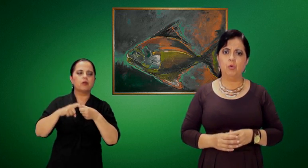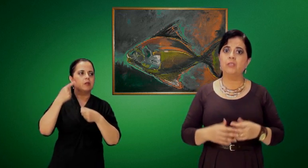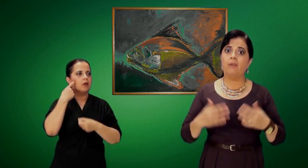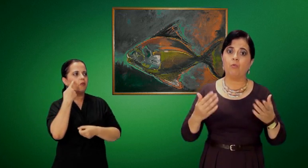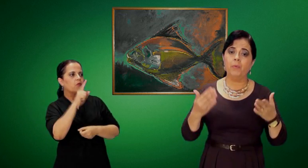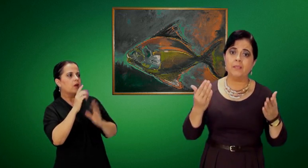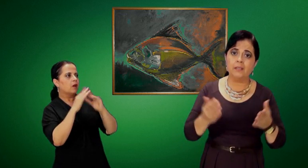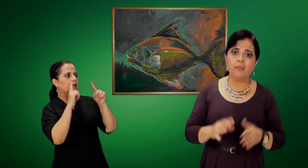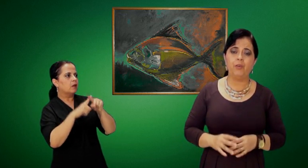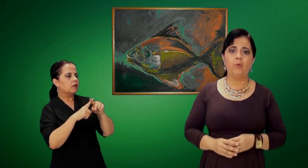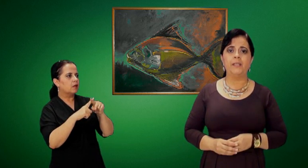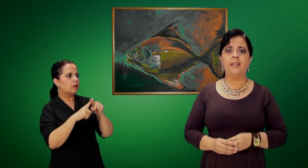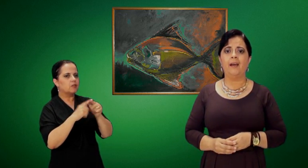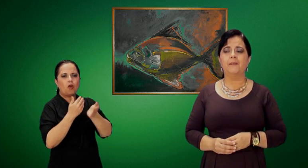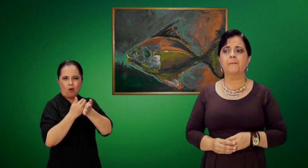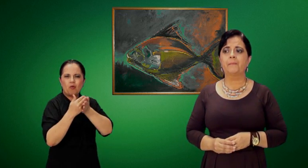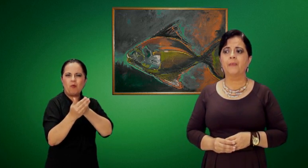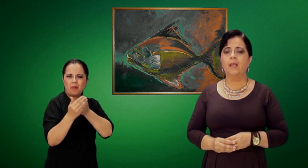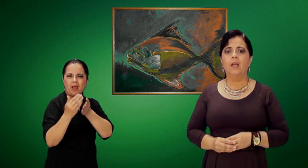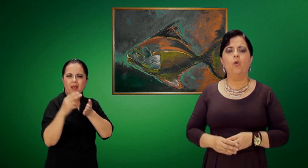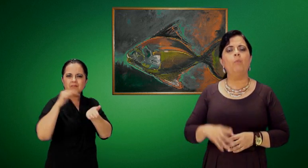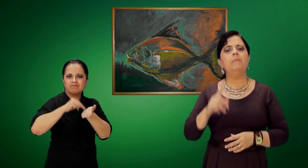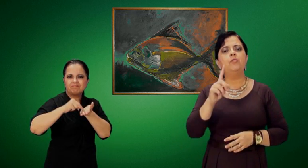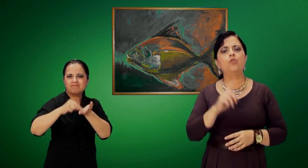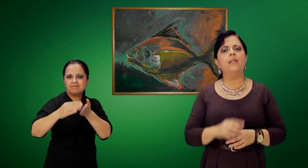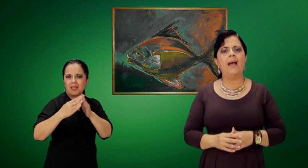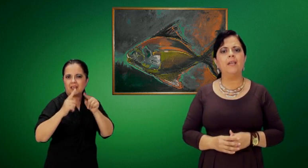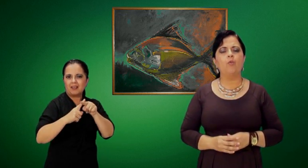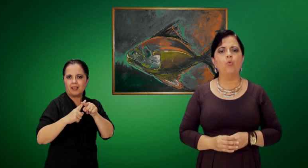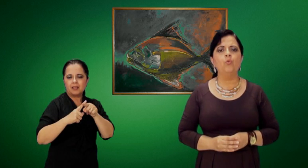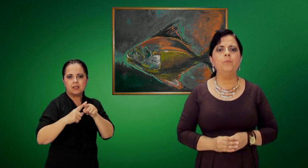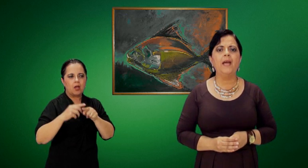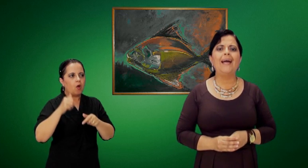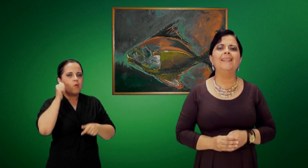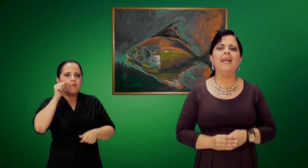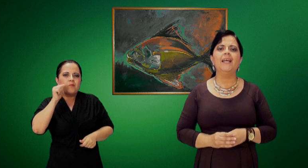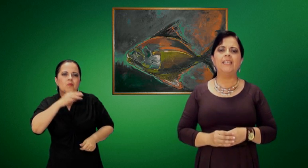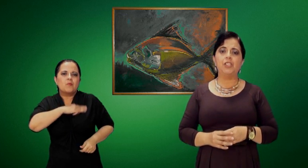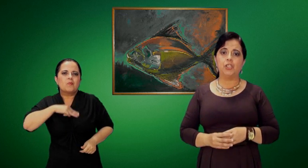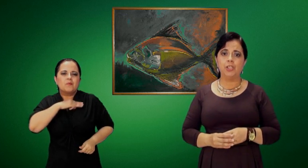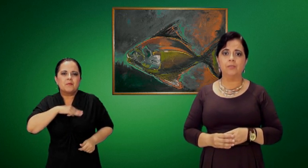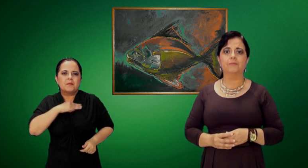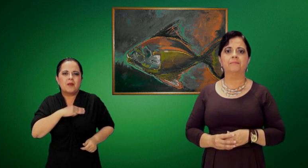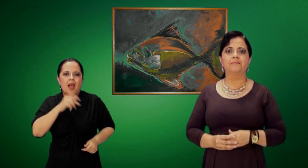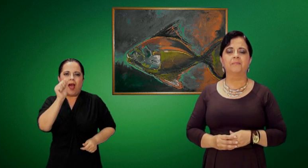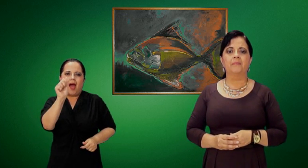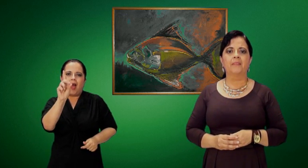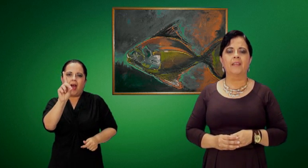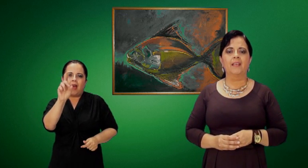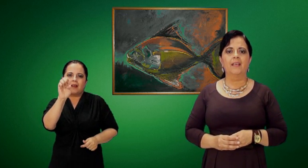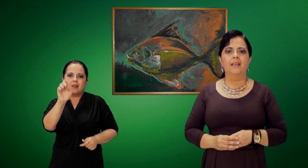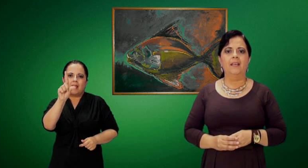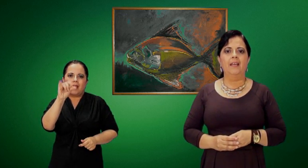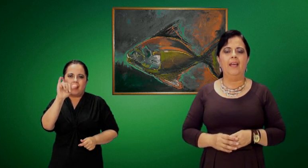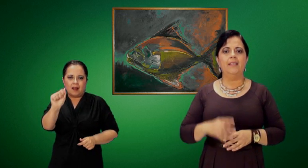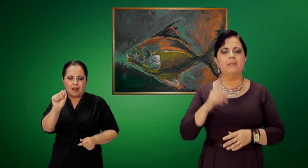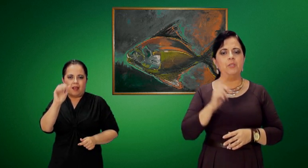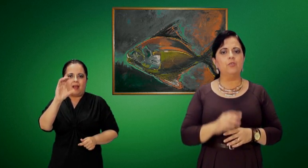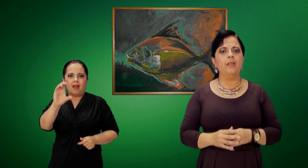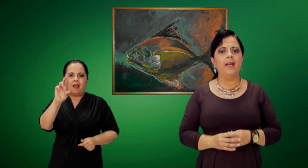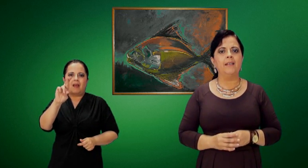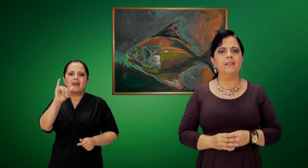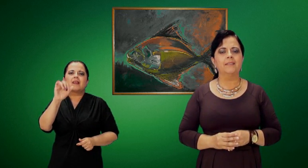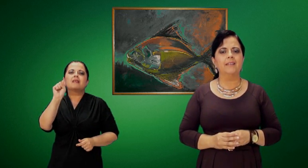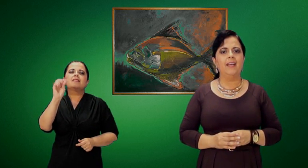igreja, que eu estava começando a frequentar, uma missionária com o nome Adélia Cristino.